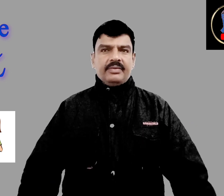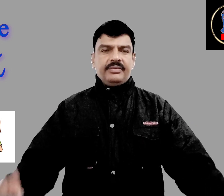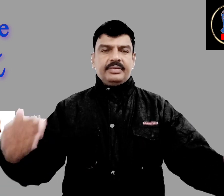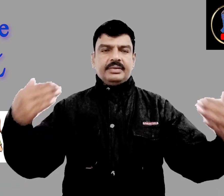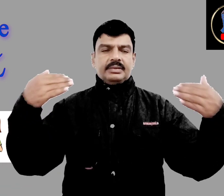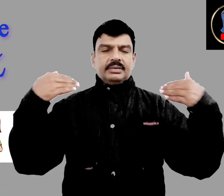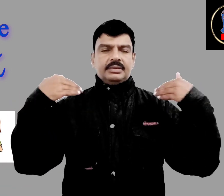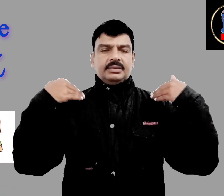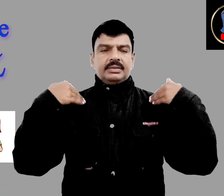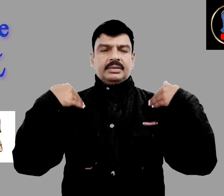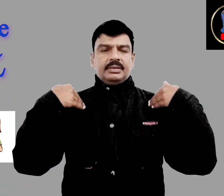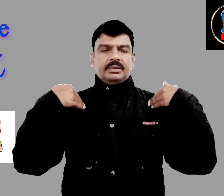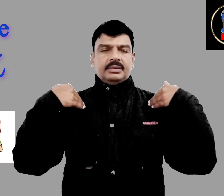हैव।